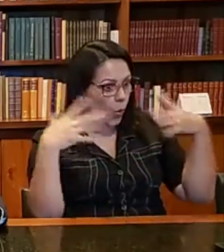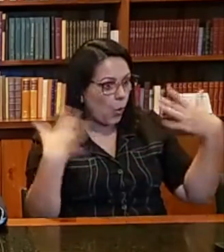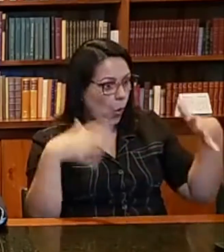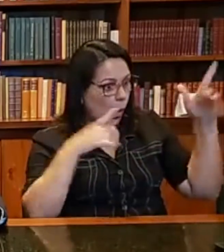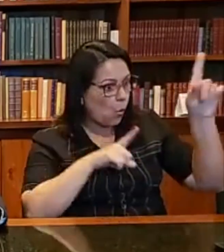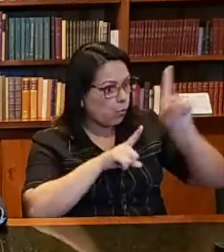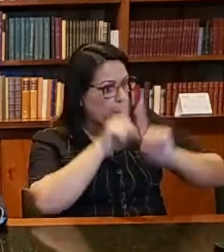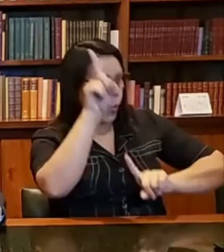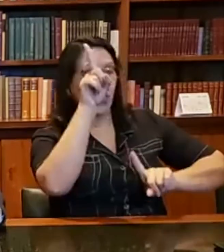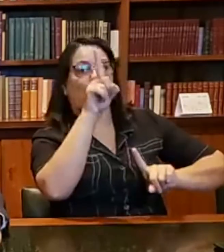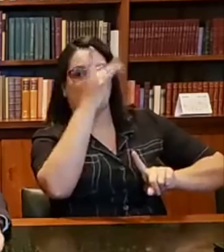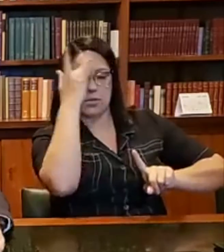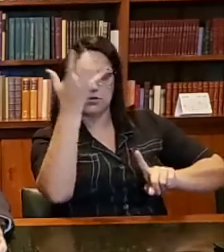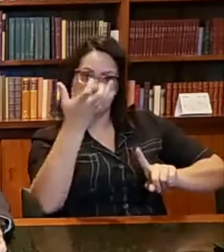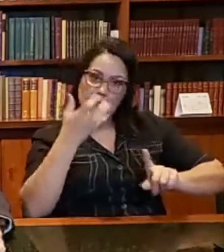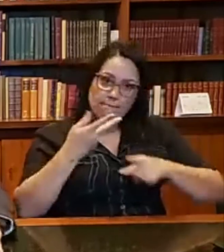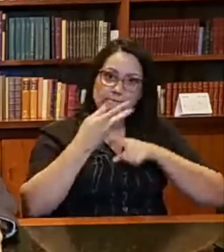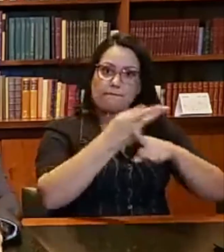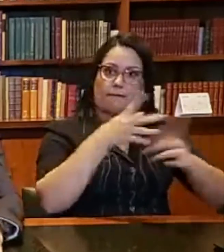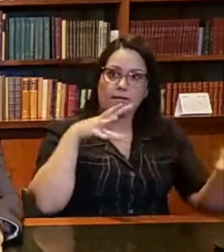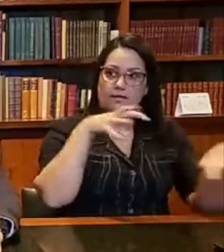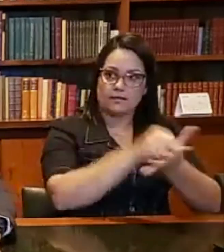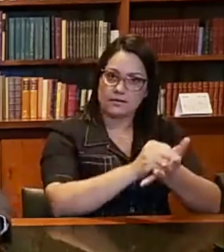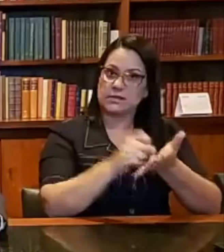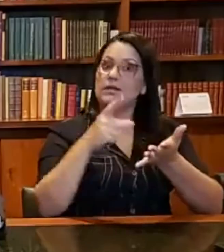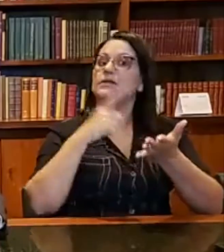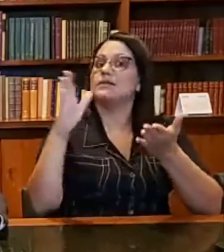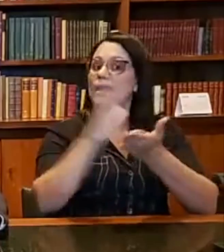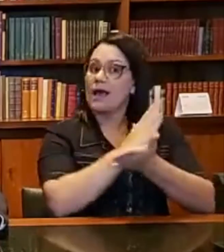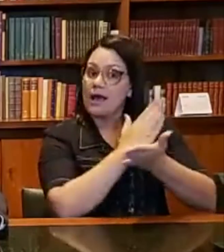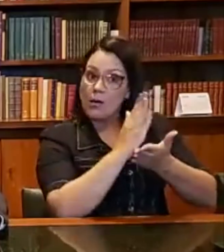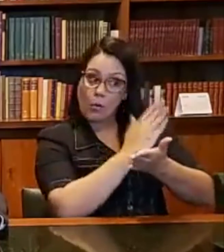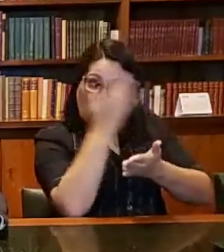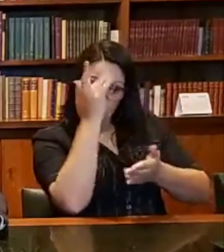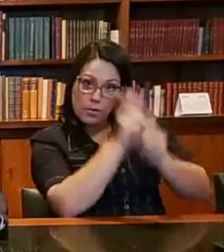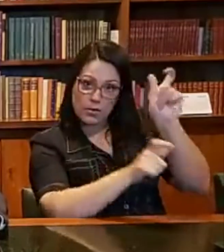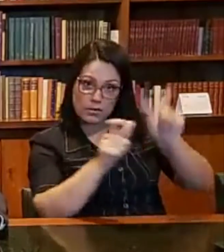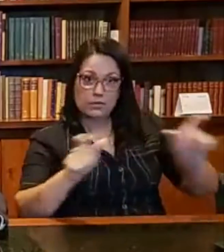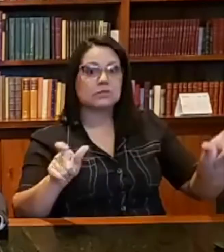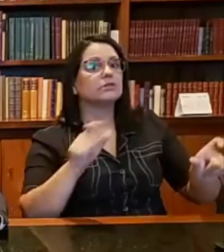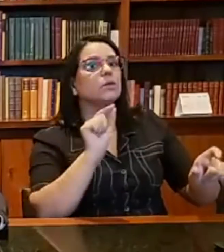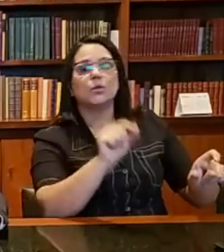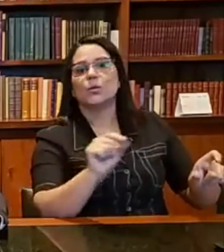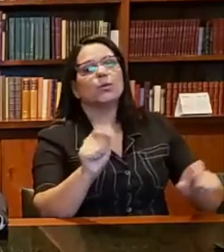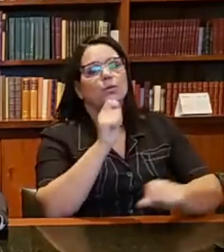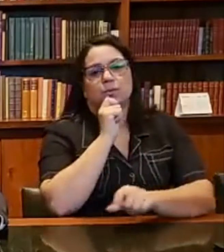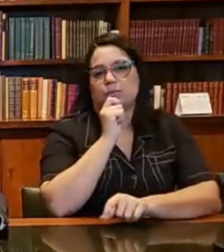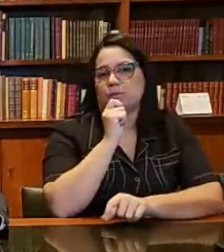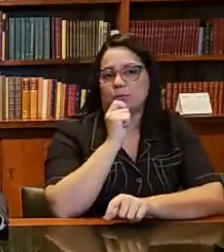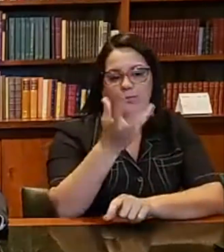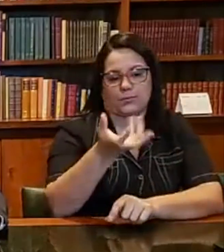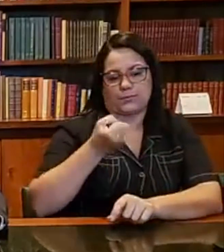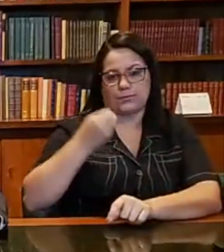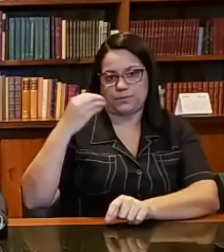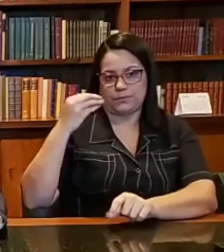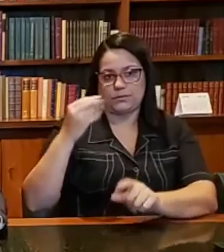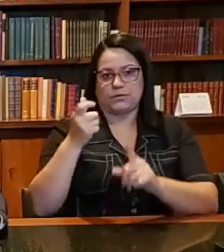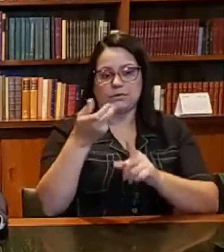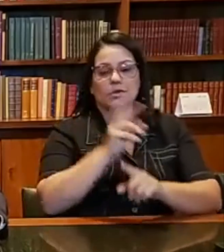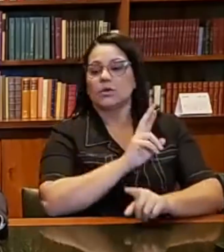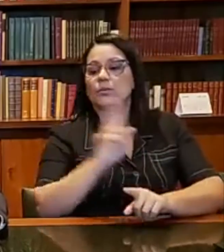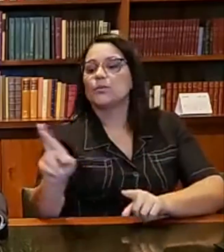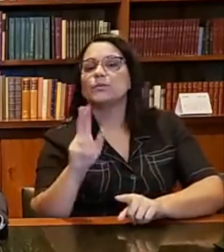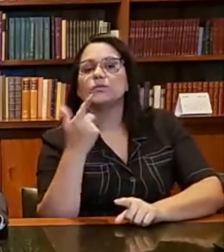volume muito grande de pessoas, e algumas delas, várias delas, ainda não receberam a